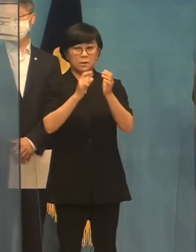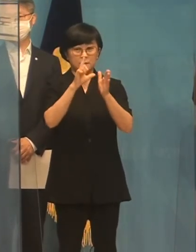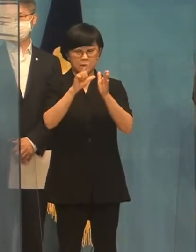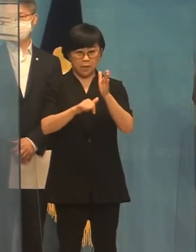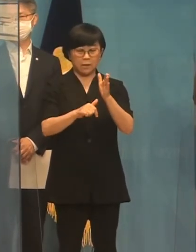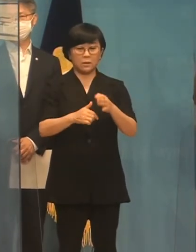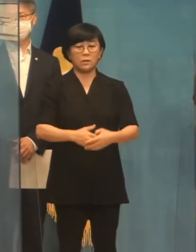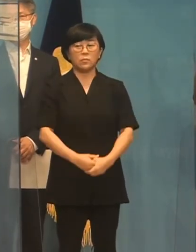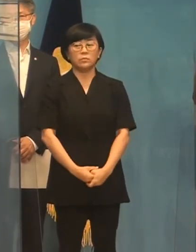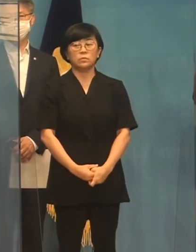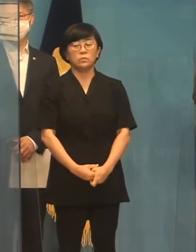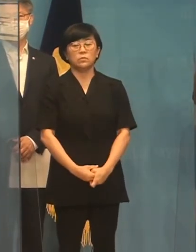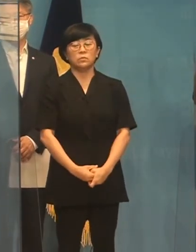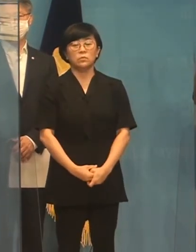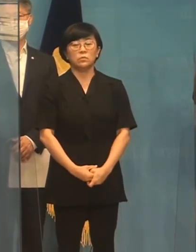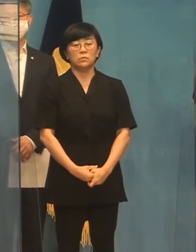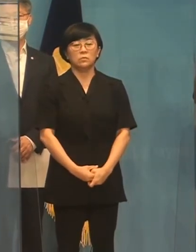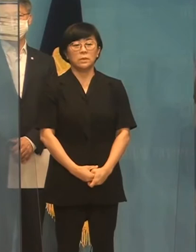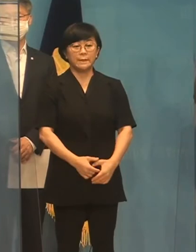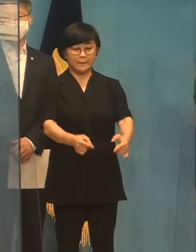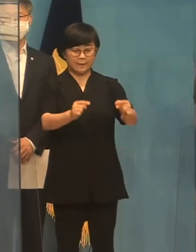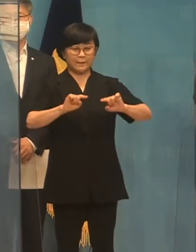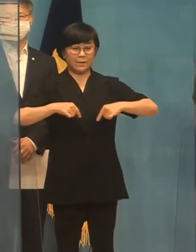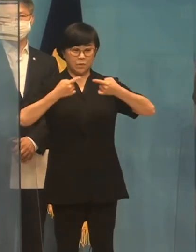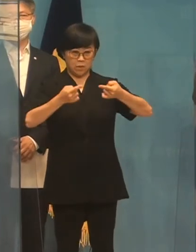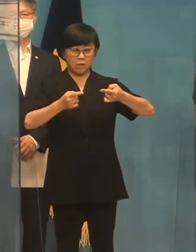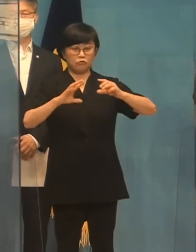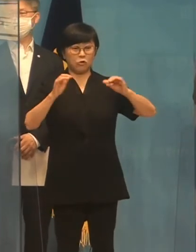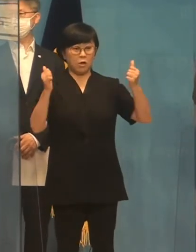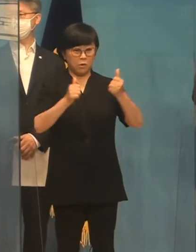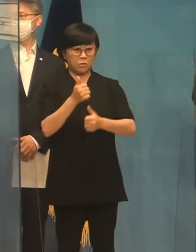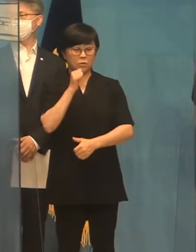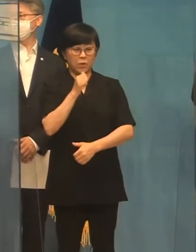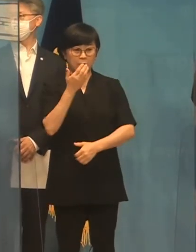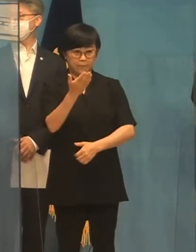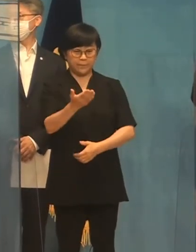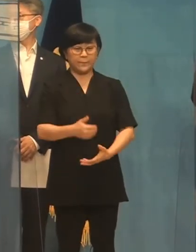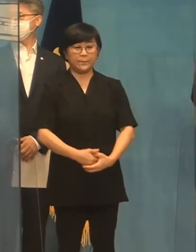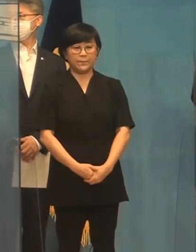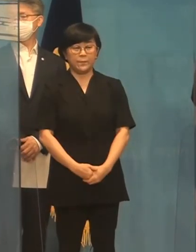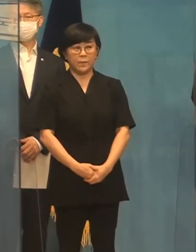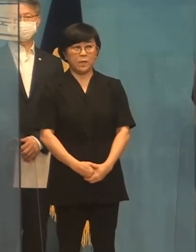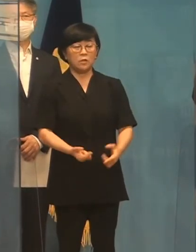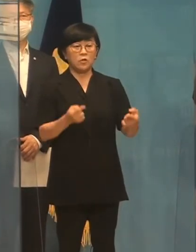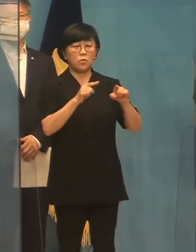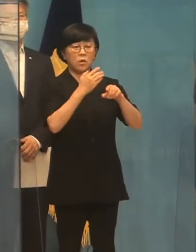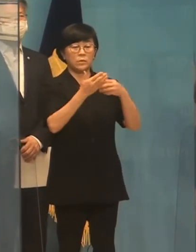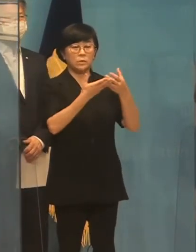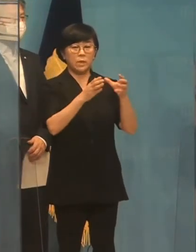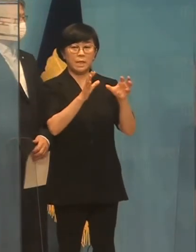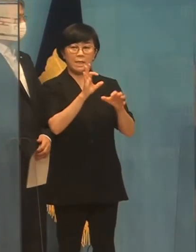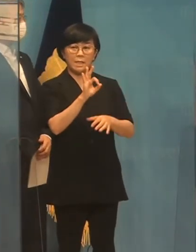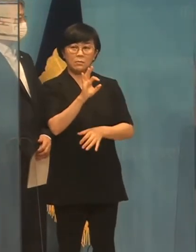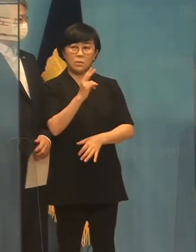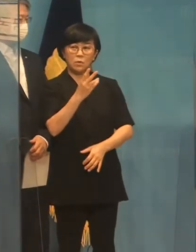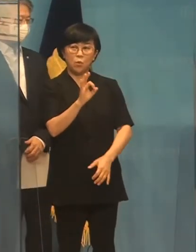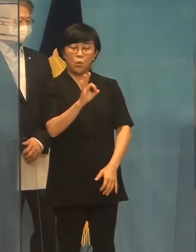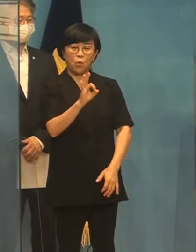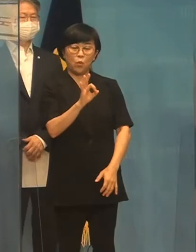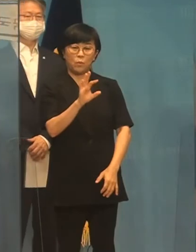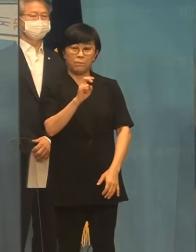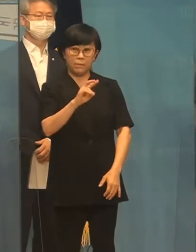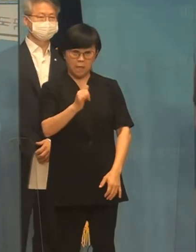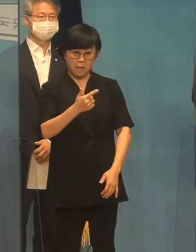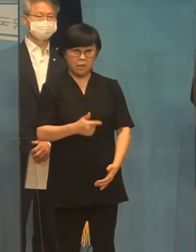시간을 갖도록 하겠습니다. 먼저 참석하신 의원님들 소개해드리겠습니다. 더불어민주당의 김용민 의원 참석해 주셨습니다.